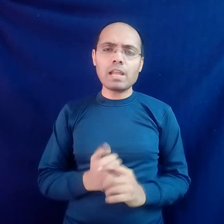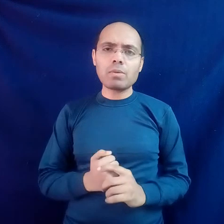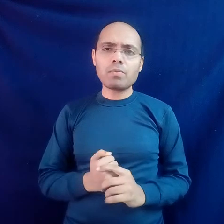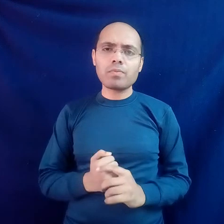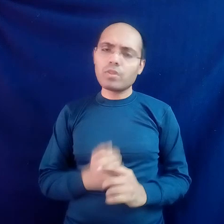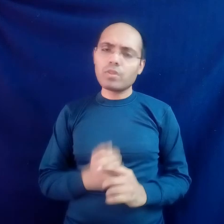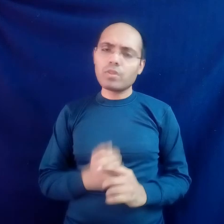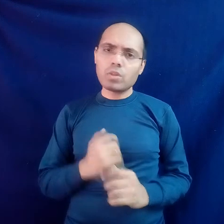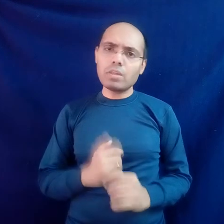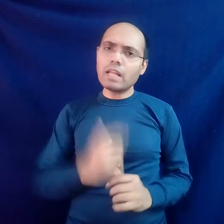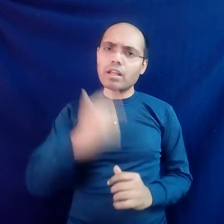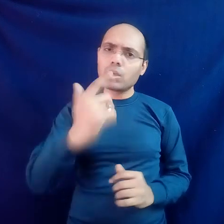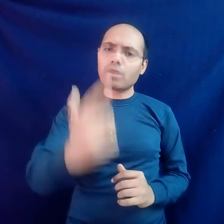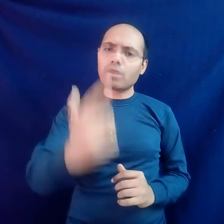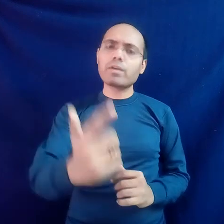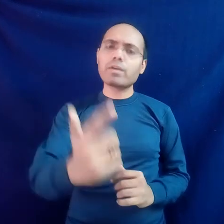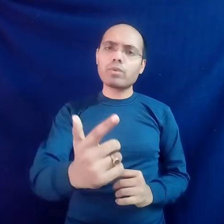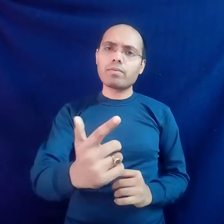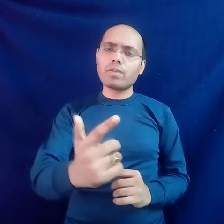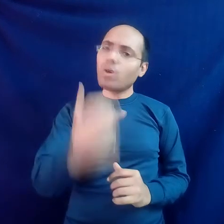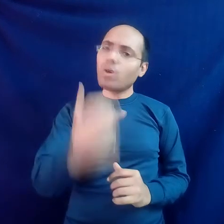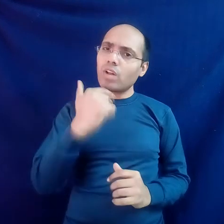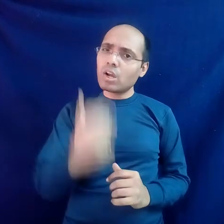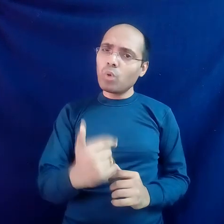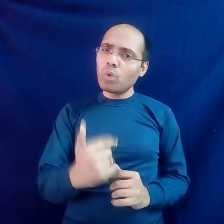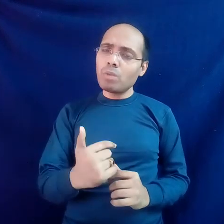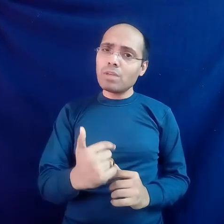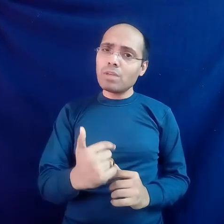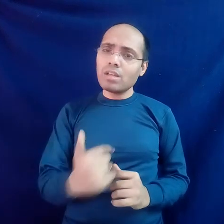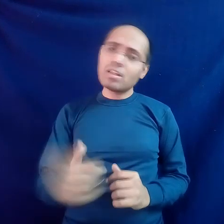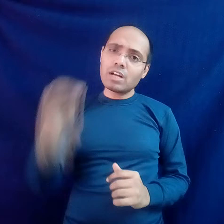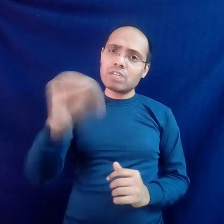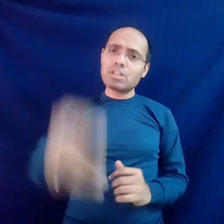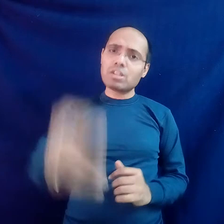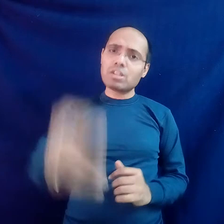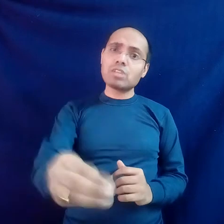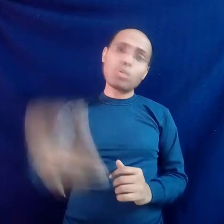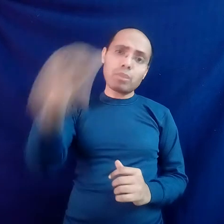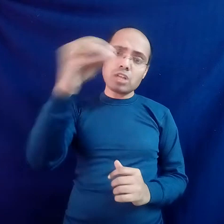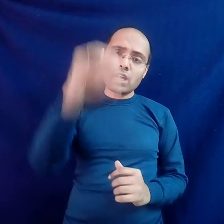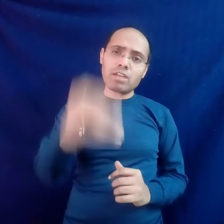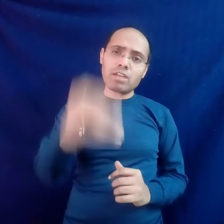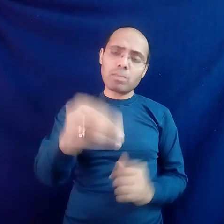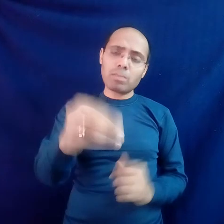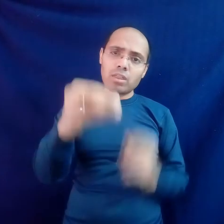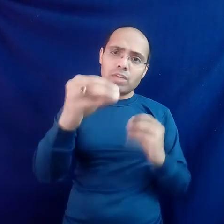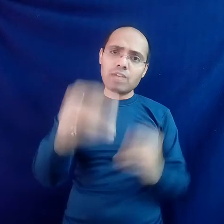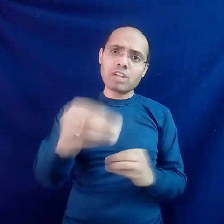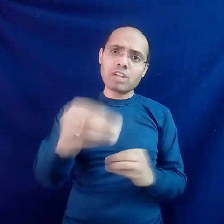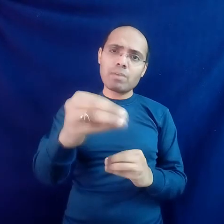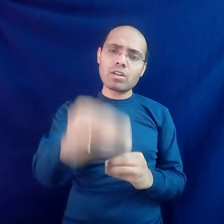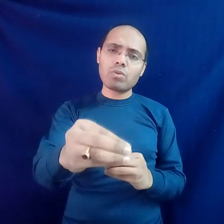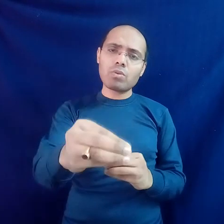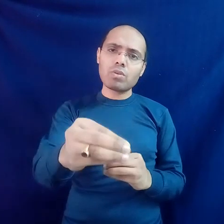में हूँ, तो मैं दिल्ली से लखनऊ ट्रैवल करूँगा, और लखनऊ में भी हजरतगंज, जो स्पेशल एरिया, स्पेसिफिक एरिया जहाँ मैं रहता हूँ,